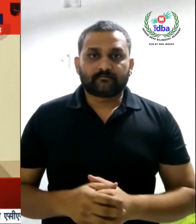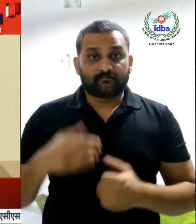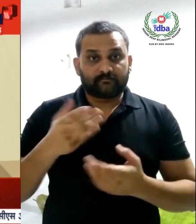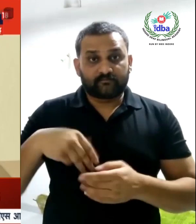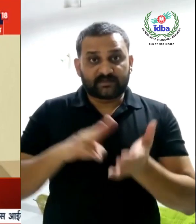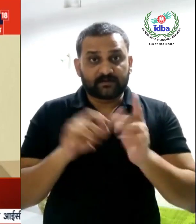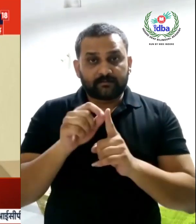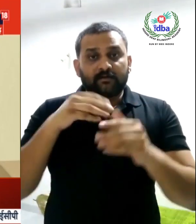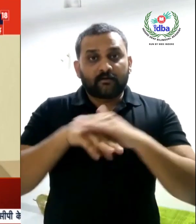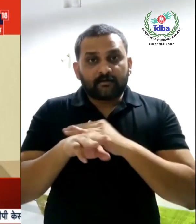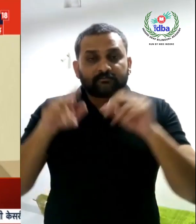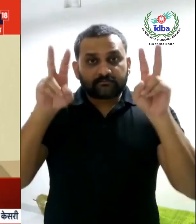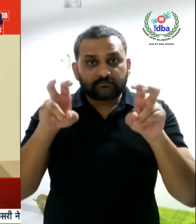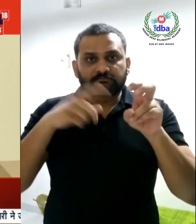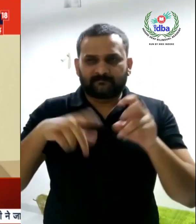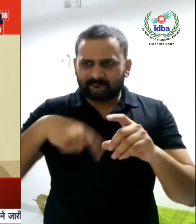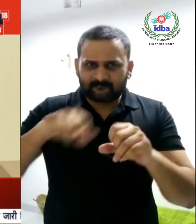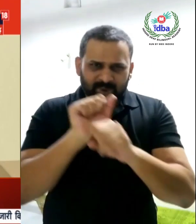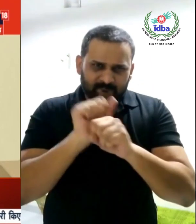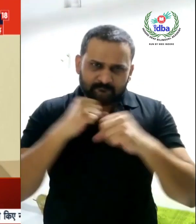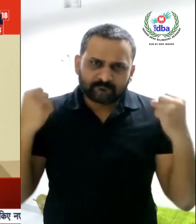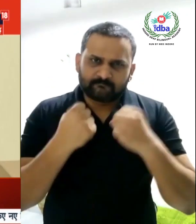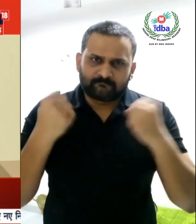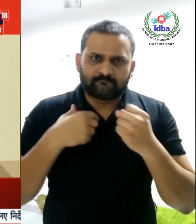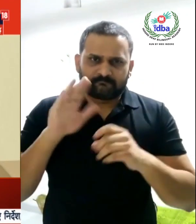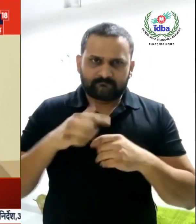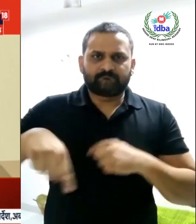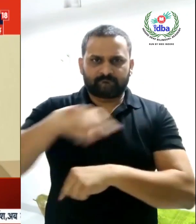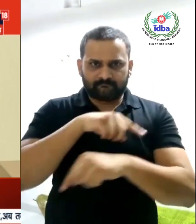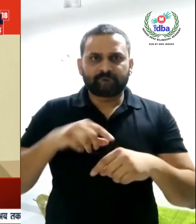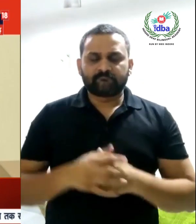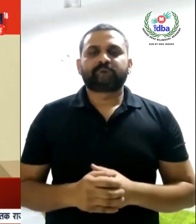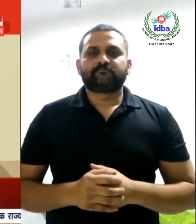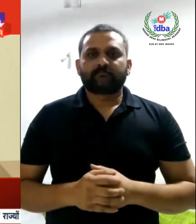हम मध्य प्रदेश में भी इस अभियान में जुटे हुए हैं।